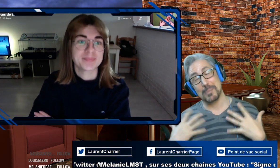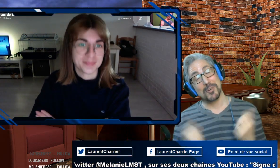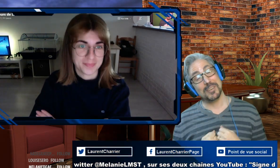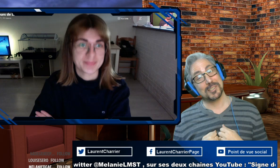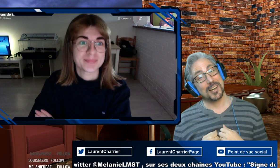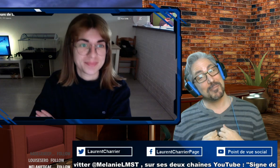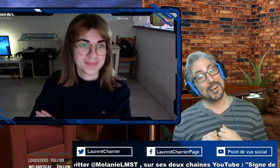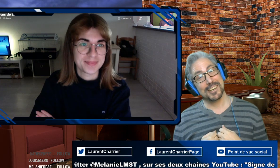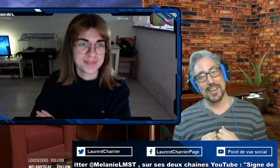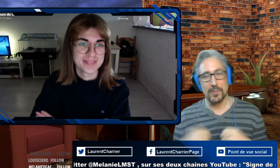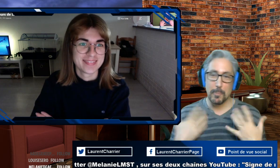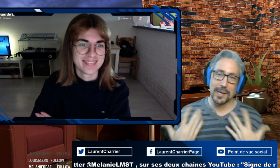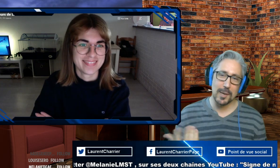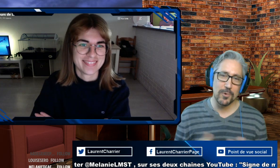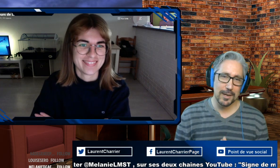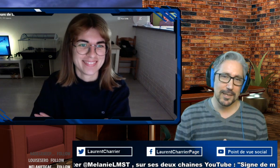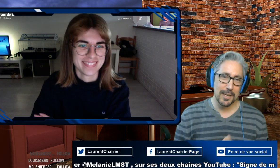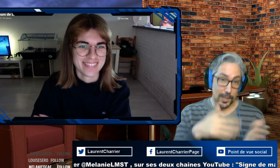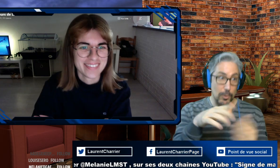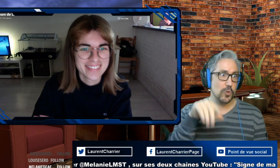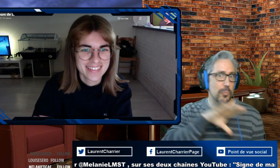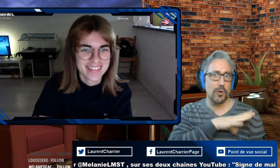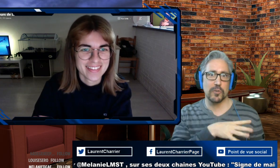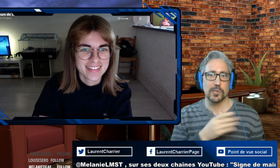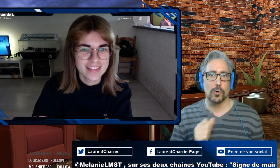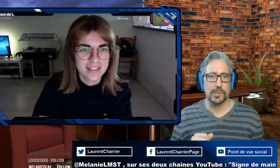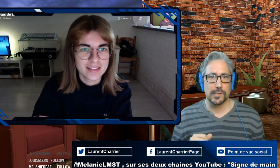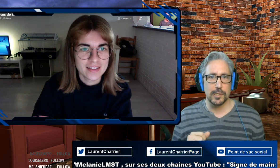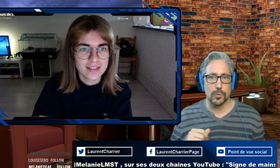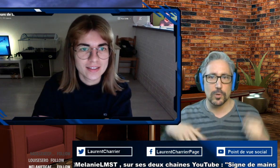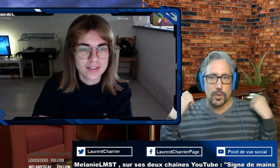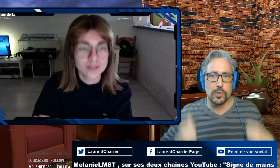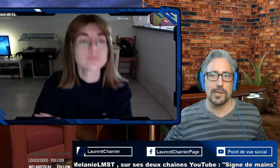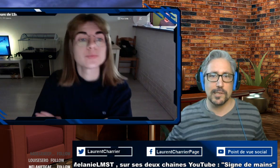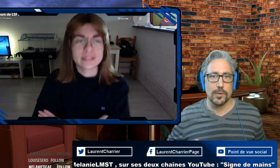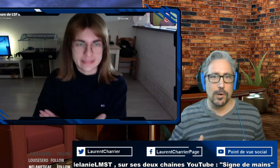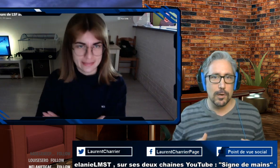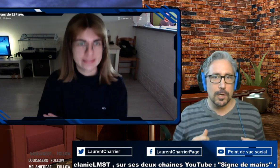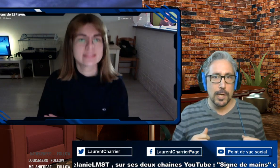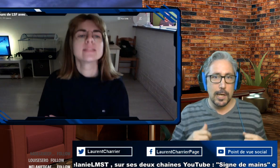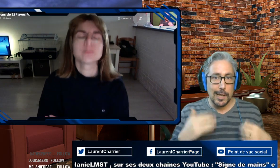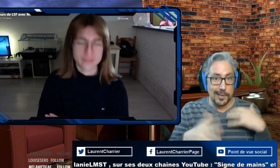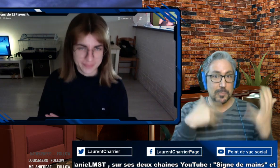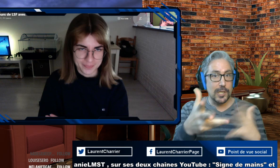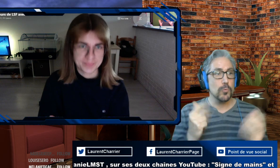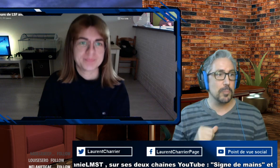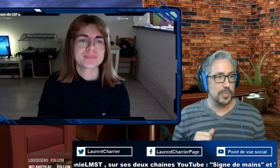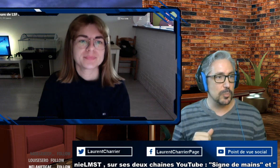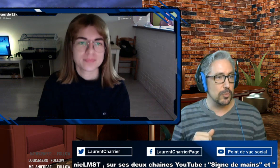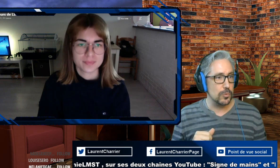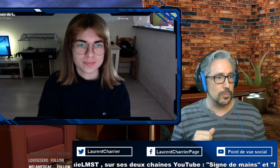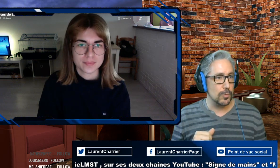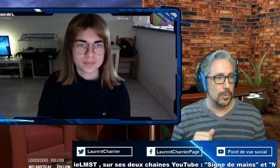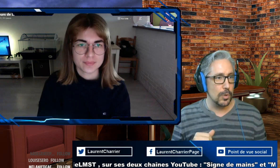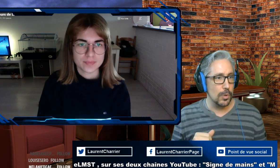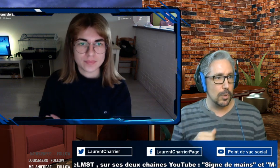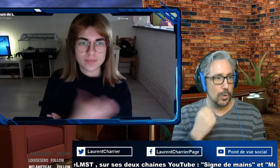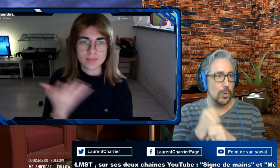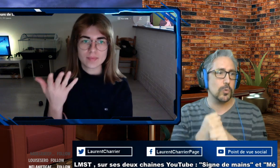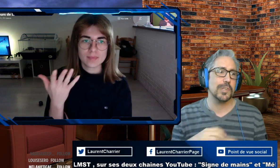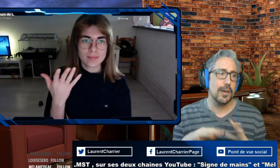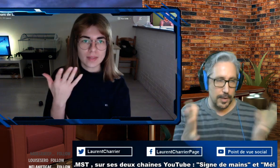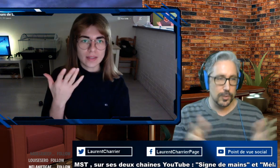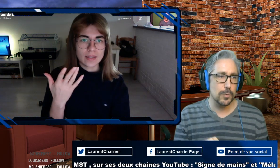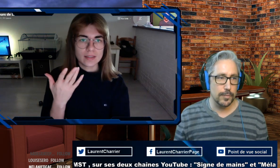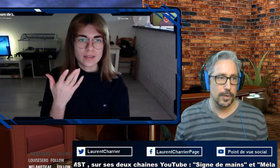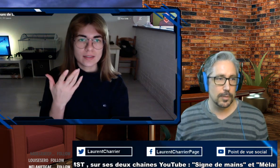c'est ma professeure à moi. Enfin pas qu'à moi. Toi tu es professeur aussi donc dans les écoles. Explique-nous un petit peu